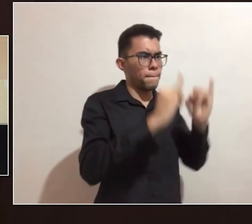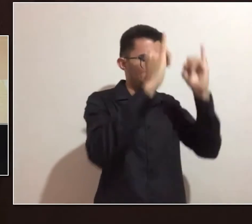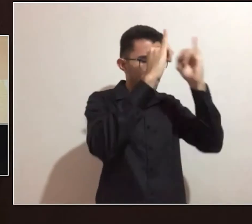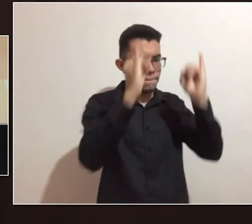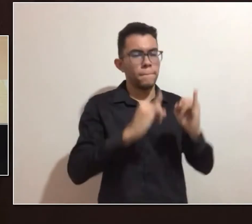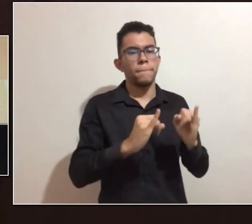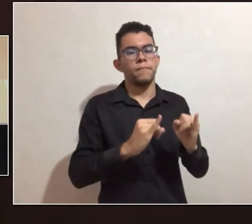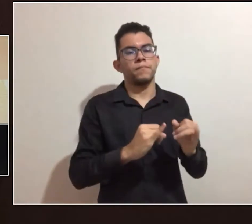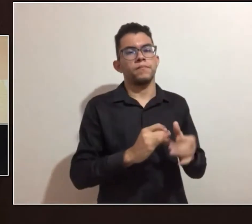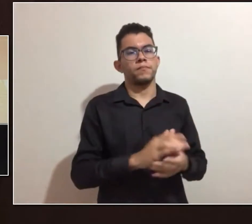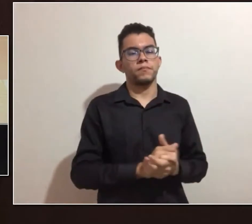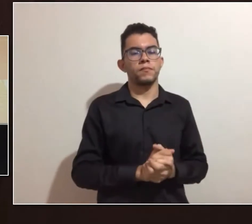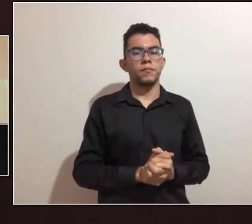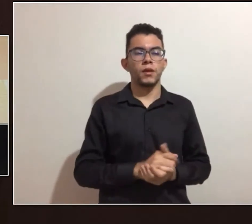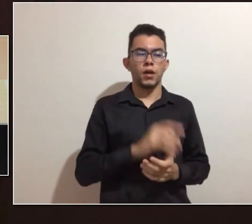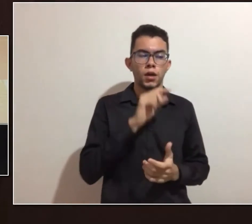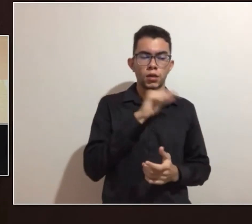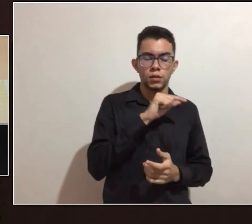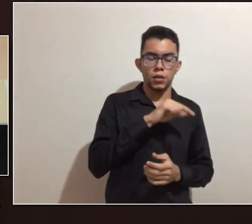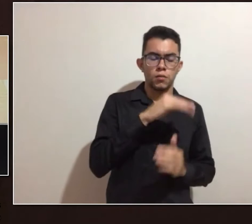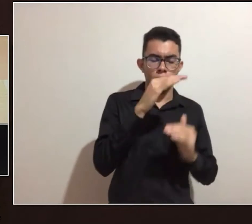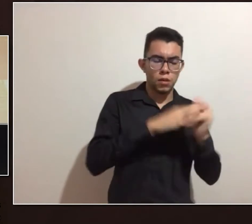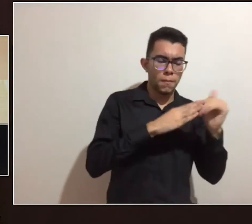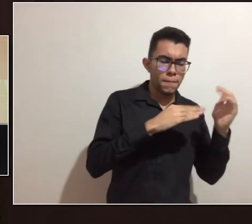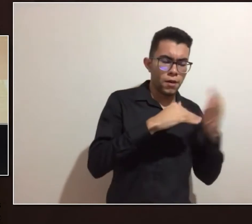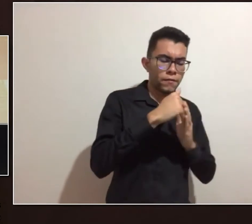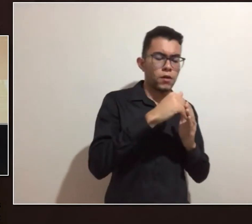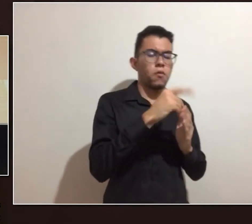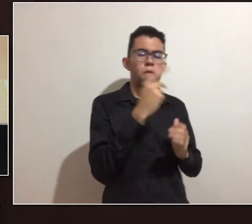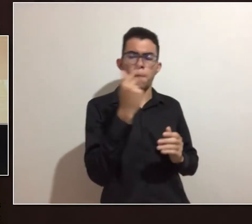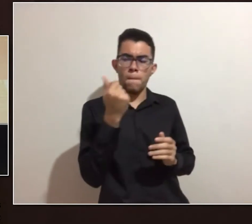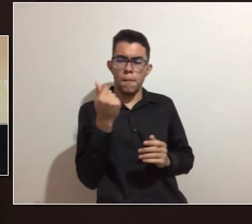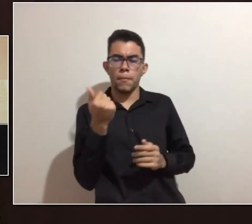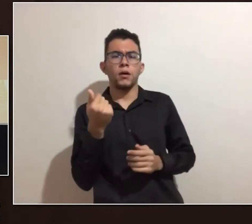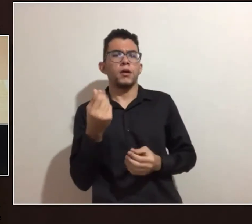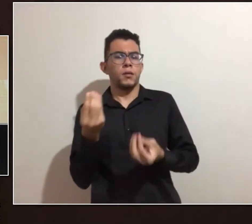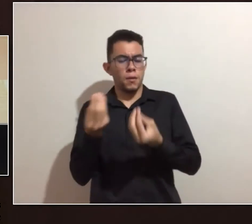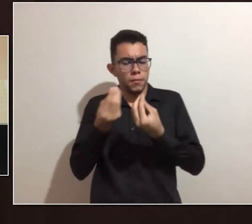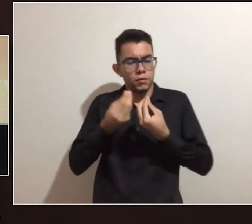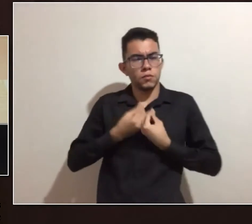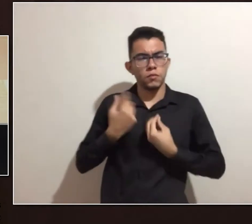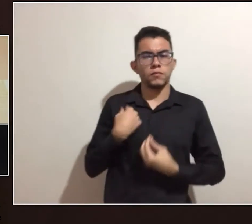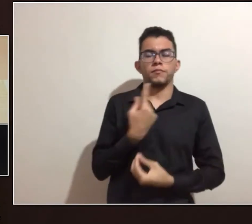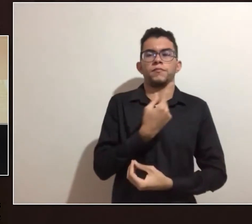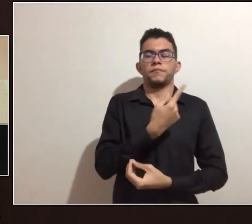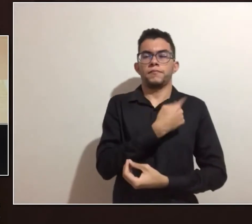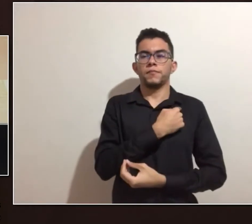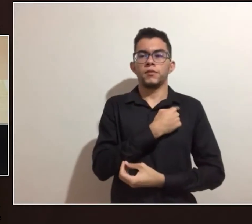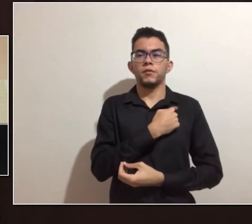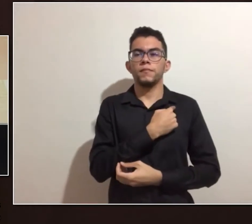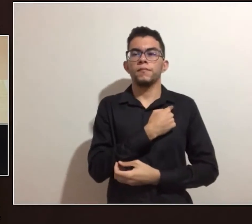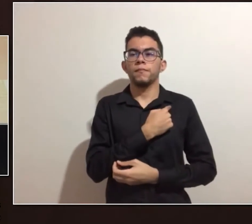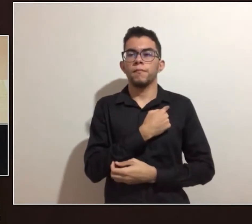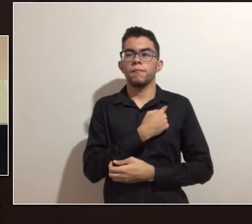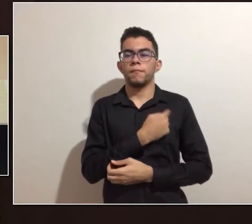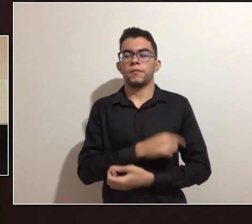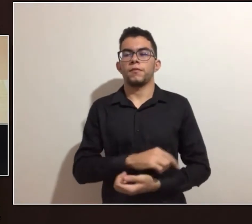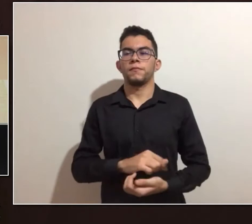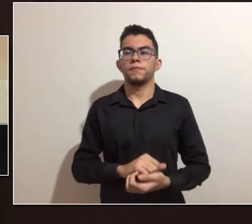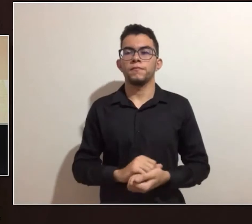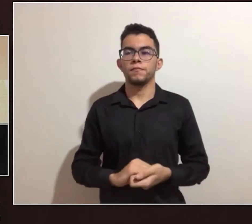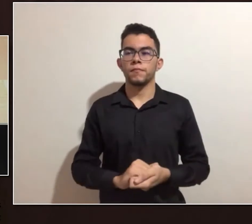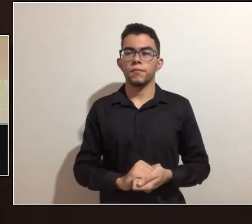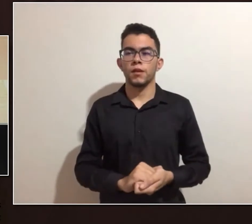a nossa prosperidade. E estáis vendo e ouvindo que não só em Éfeso, mas em quase toda a